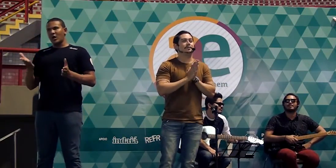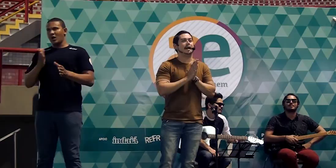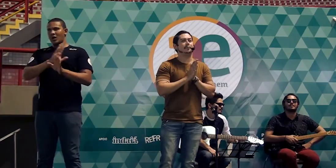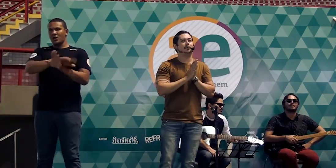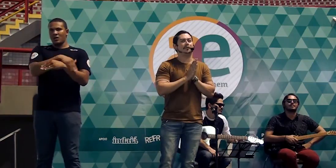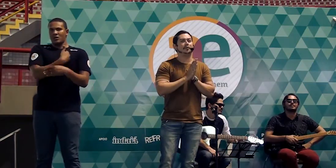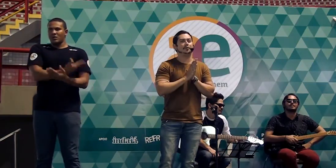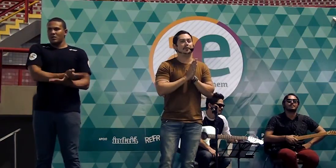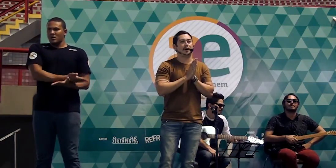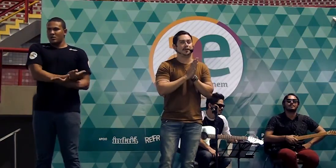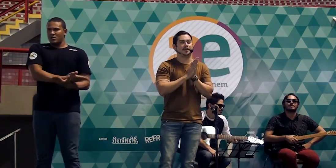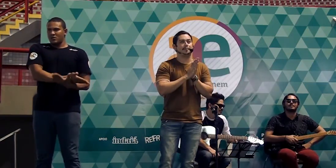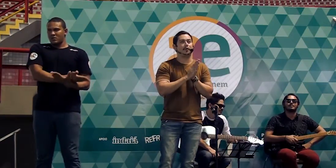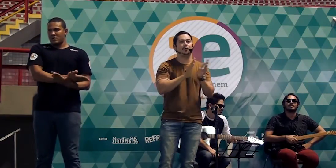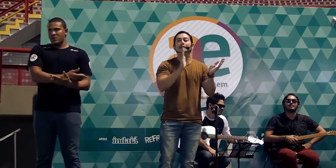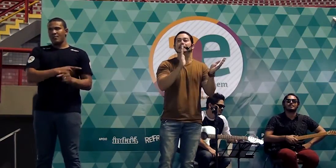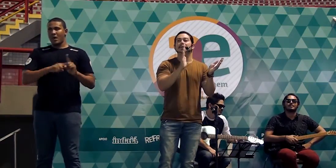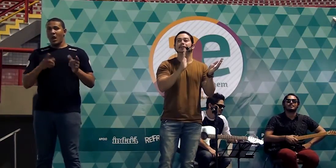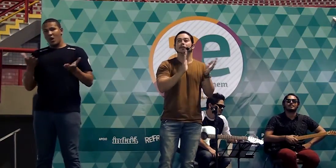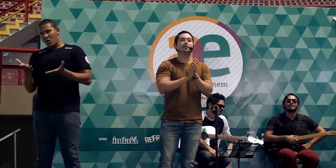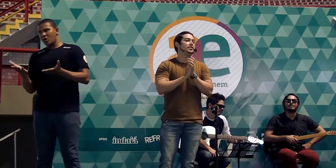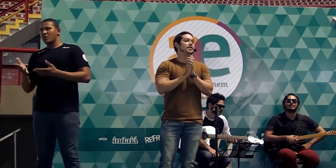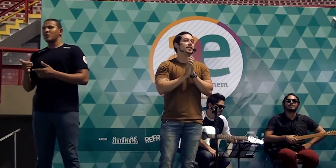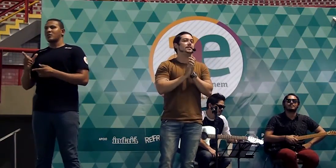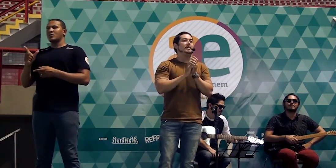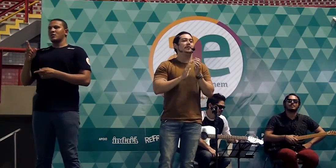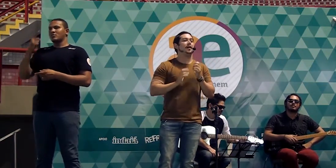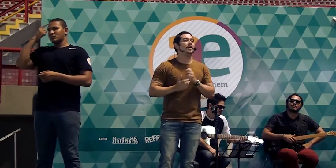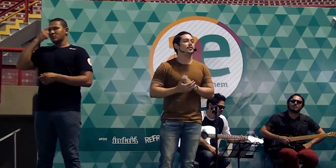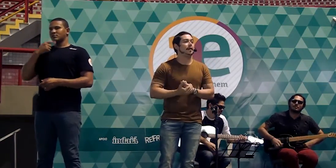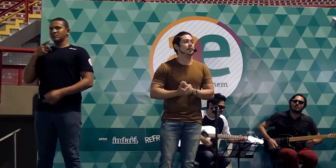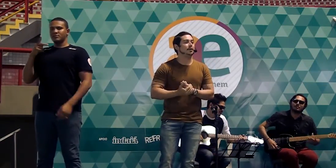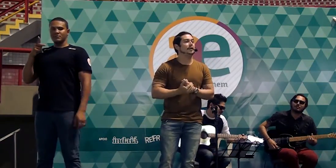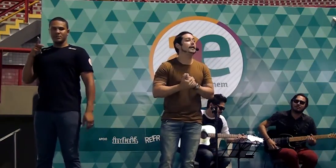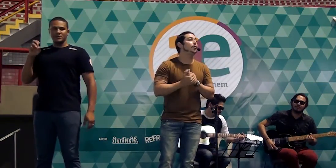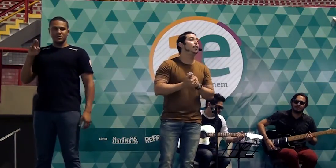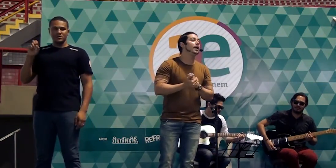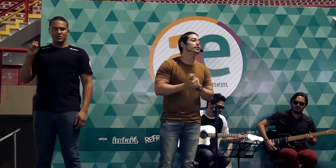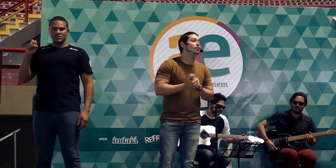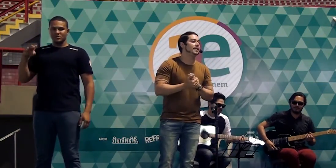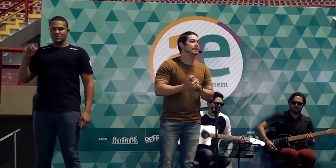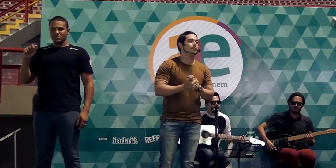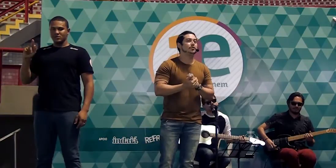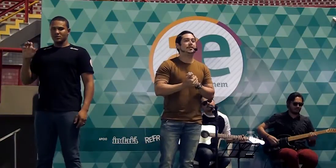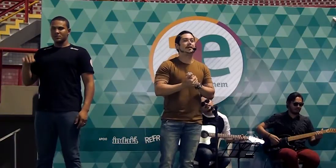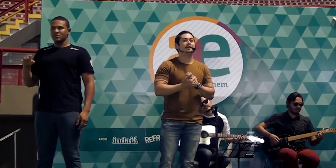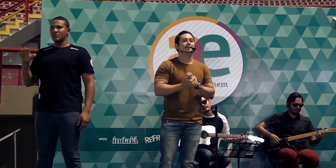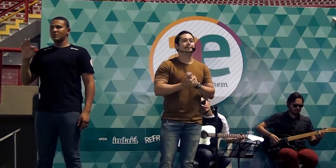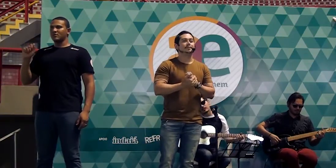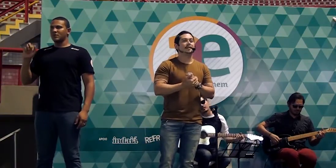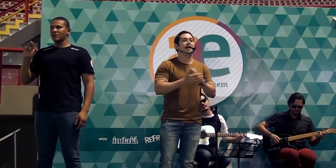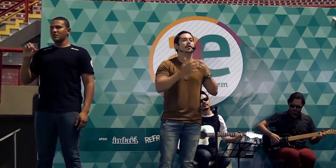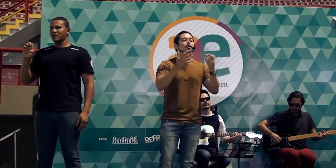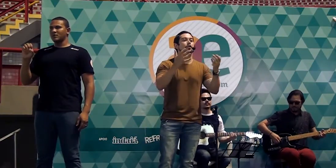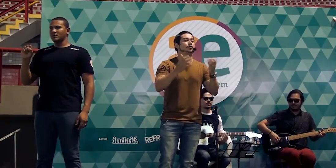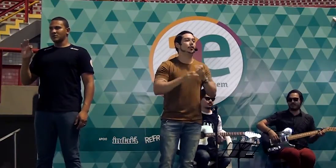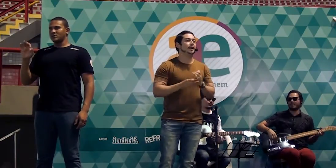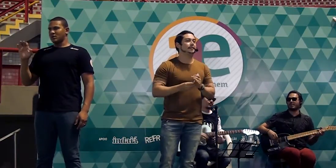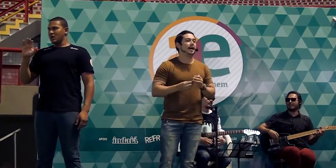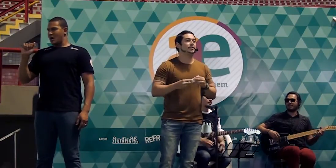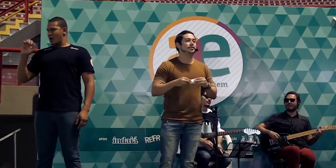personagem do filme do Faroeste Caboclo. Então com vocês, Faroeste Caboclo, que quando essa música